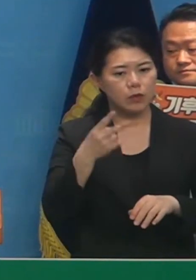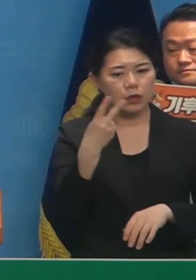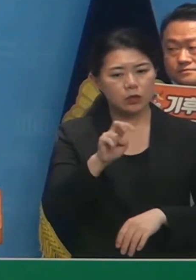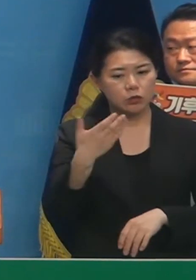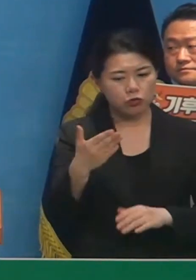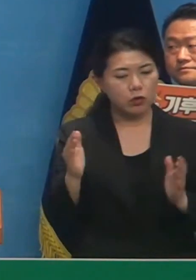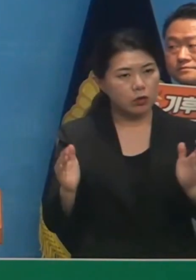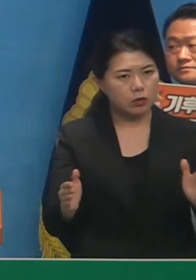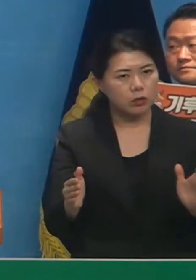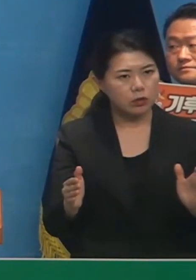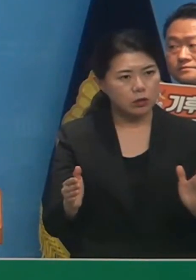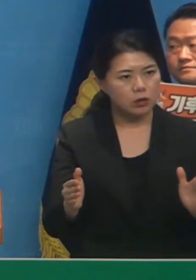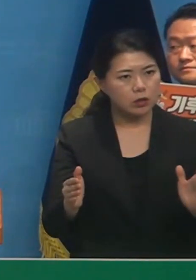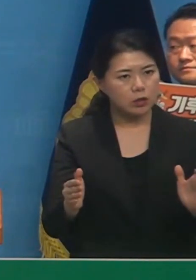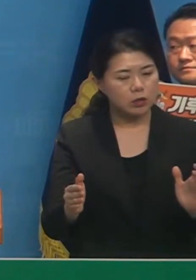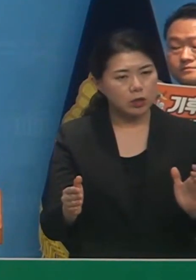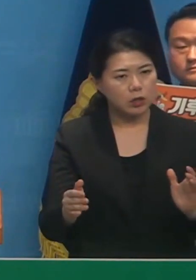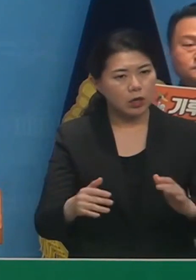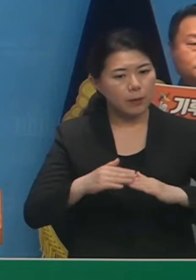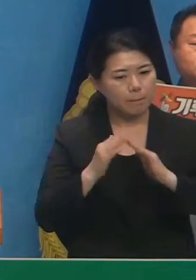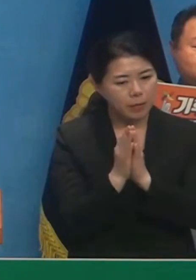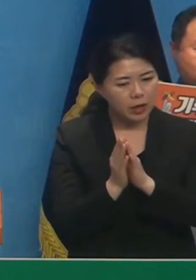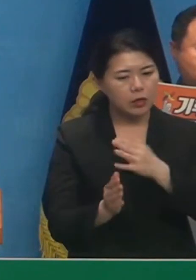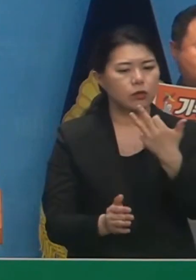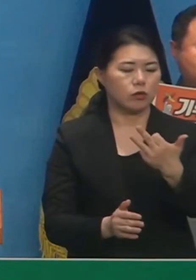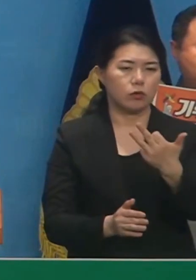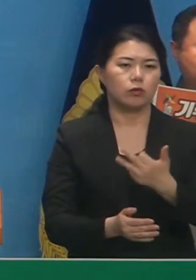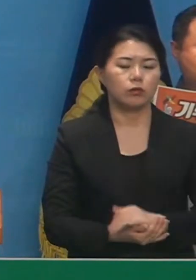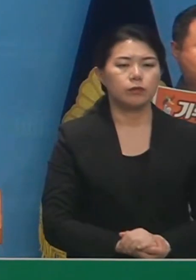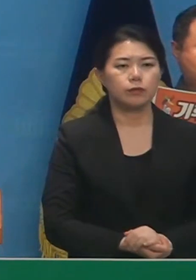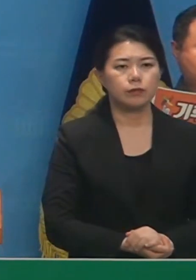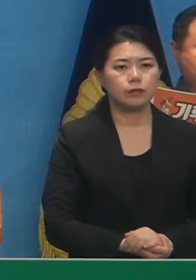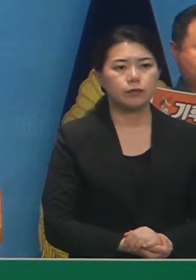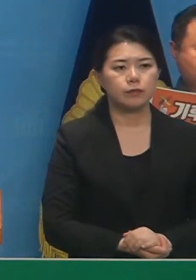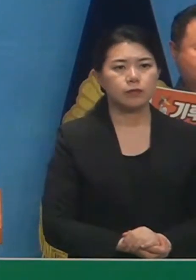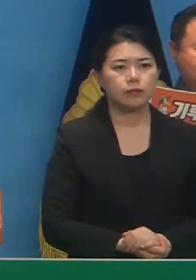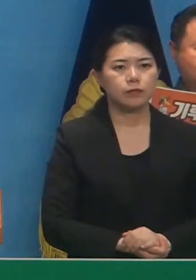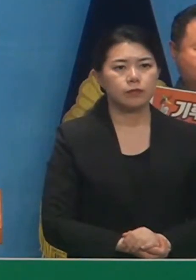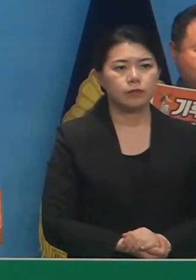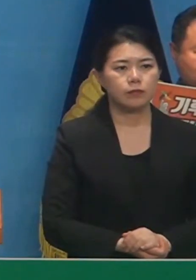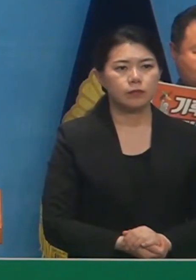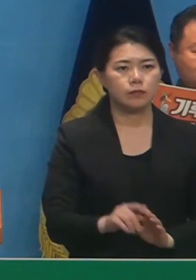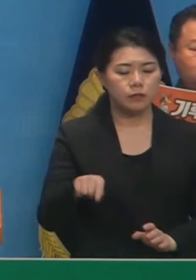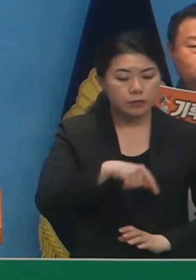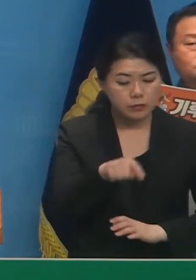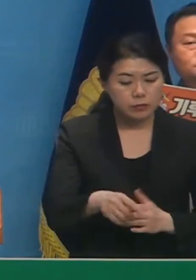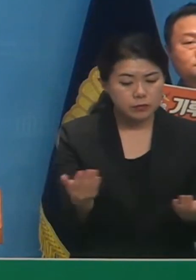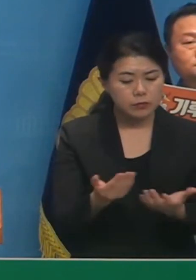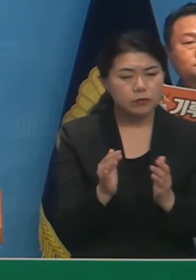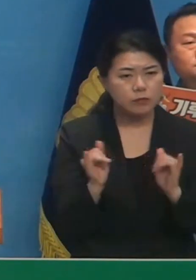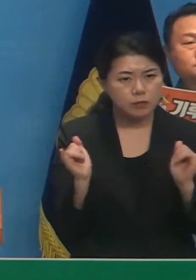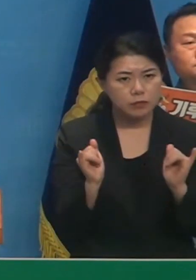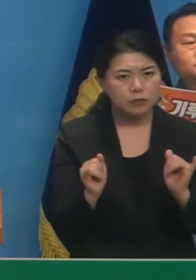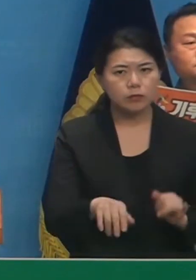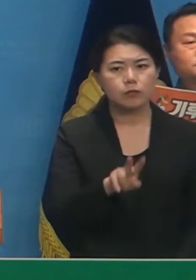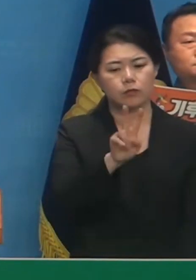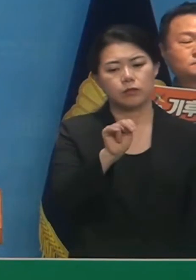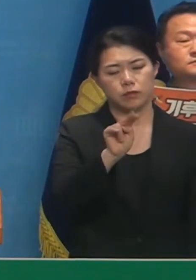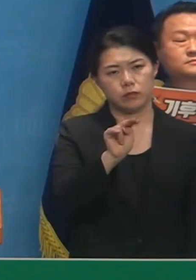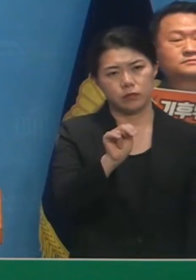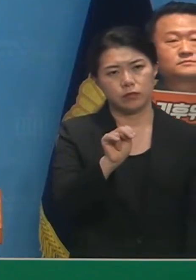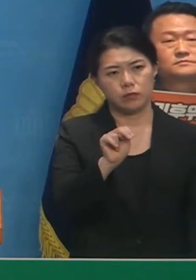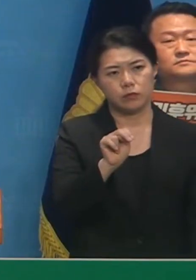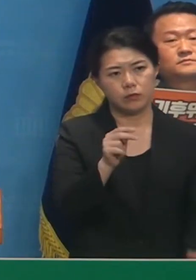29년까지 18기가 사라집니다. 그 안에 일하는 2만 명의